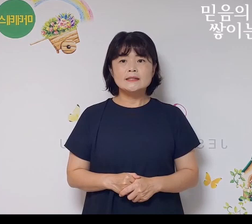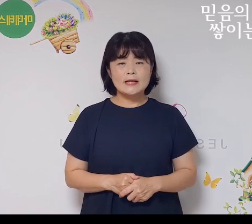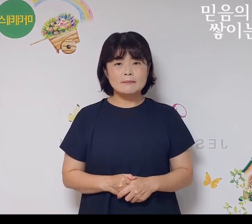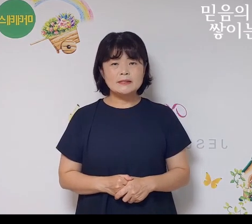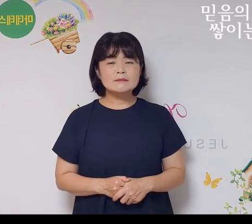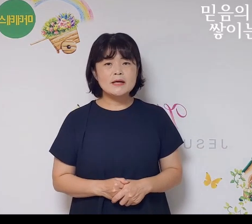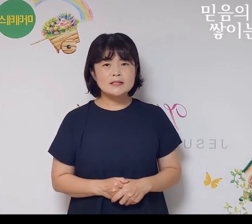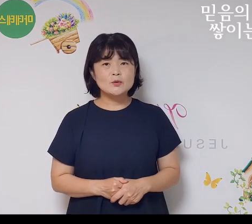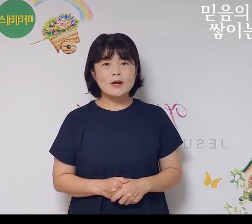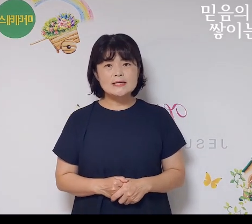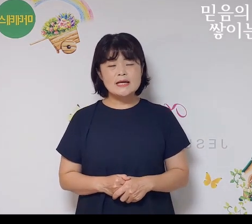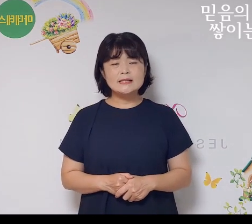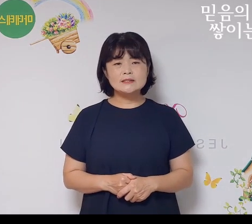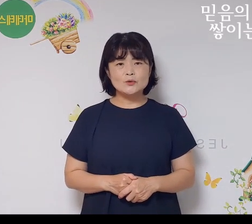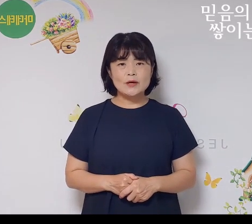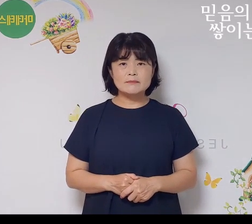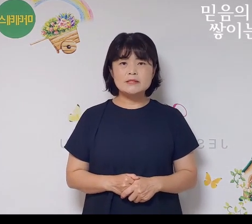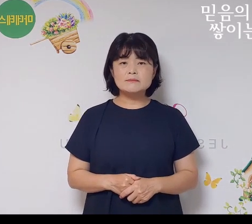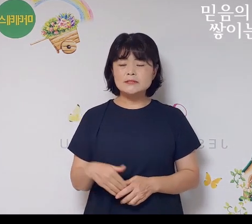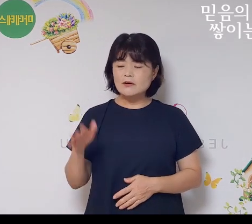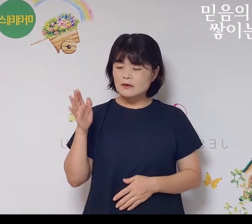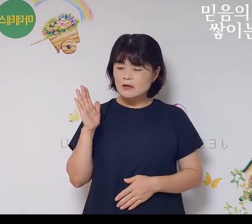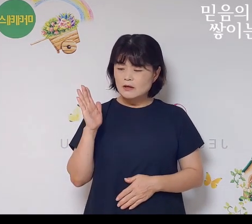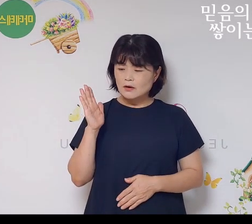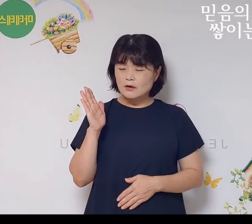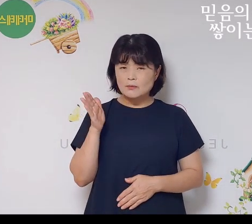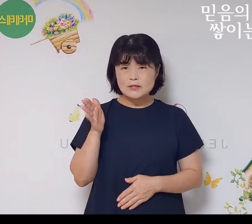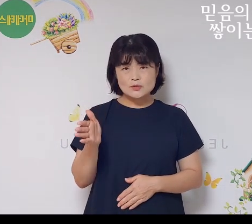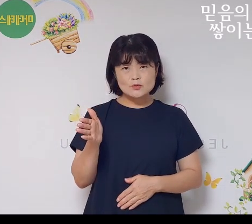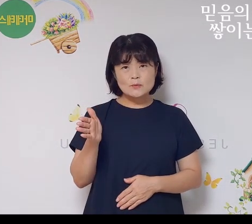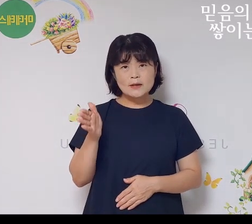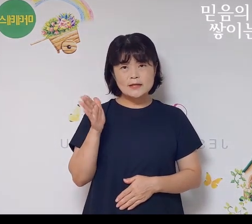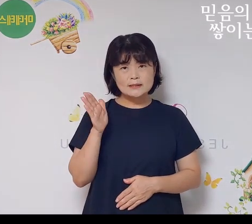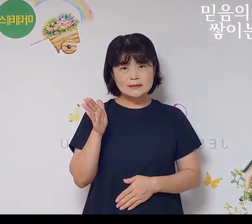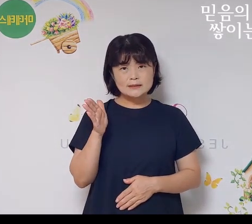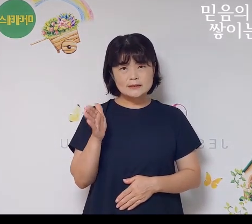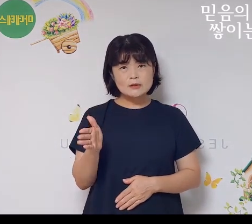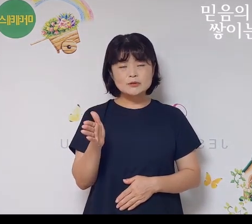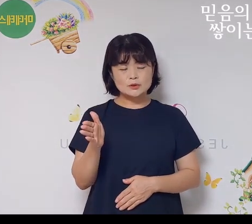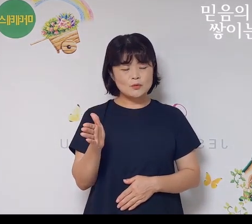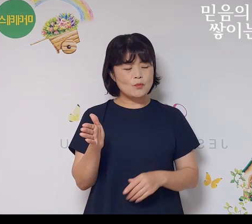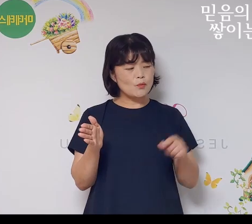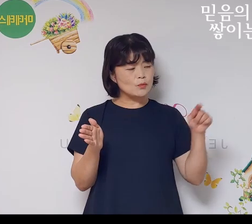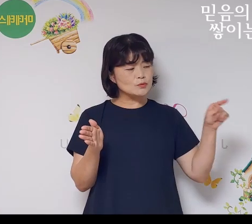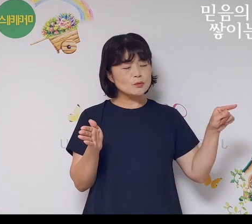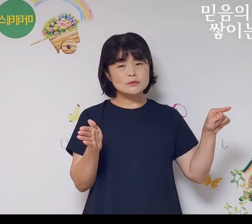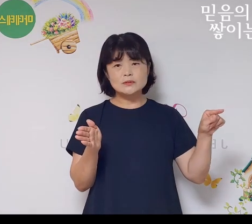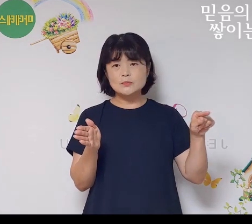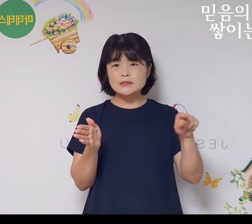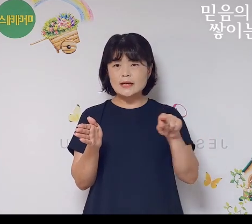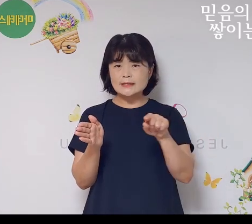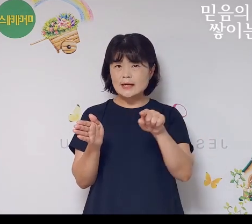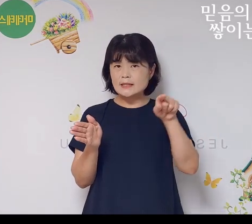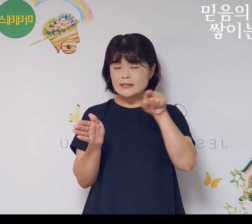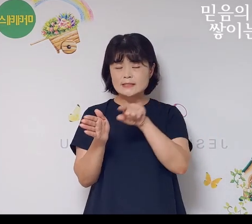자, 믿음의 기도가 쌓이는 교회. 믿음은요, 왼손 손바닥을 세우시고, 손을 갖다